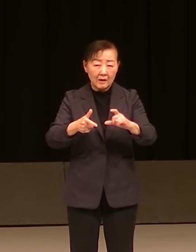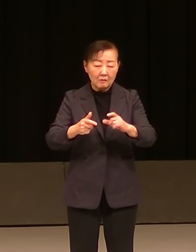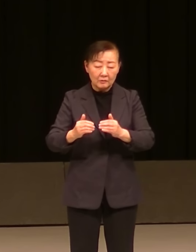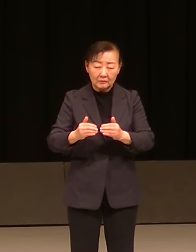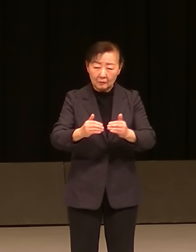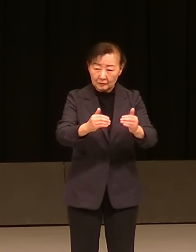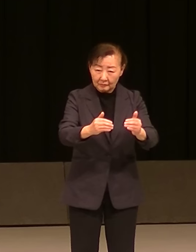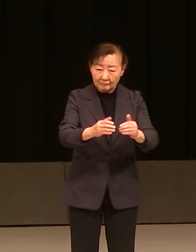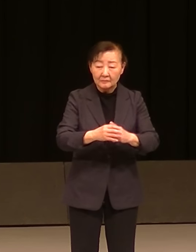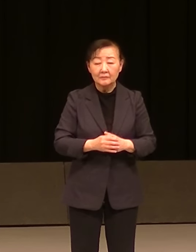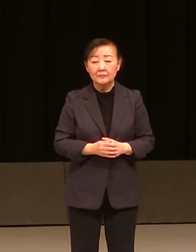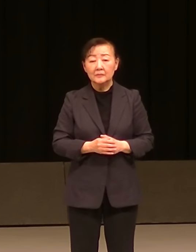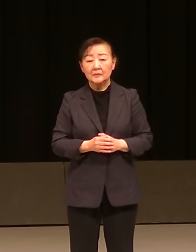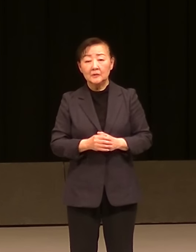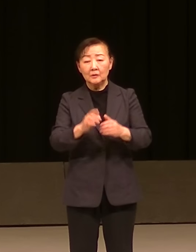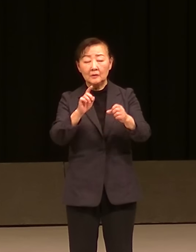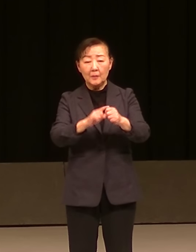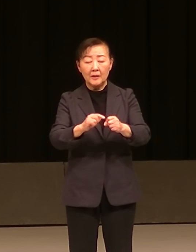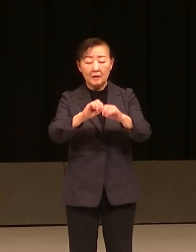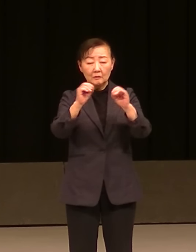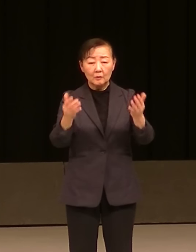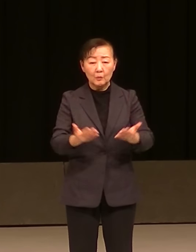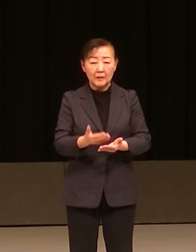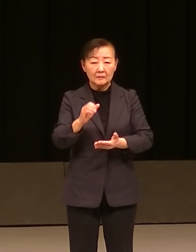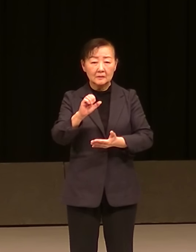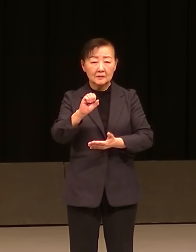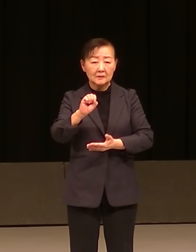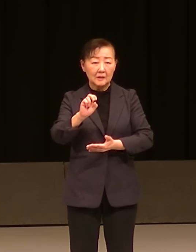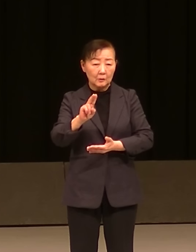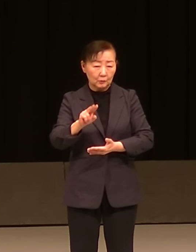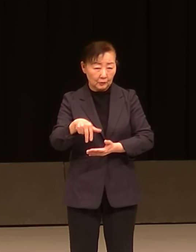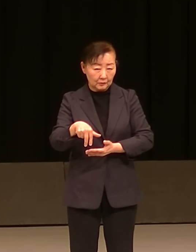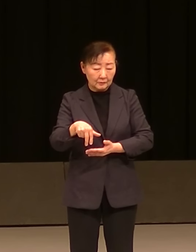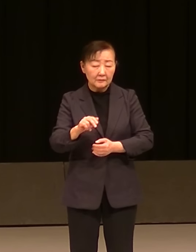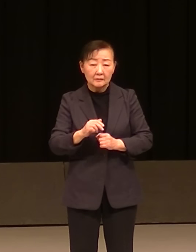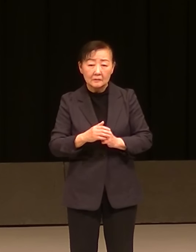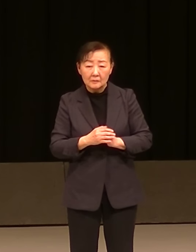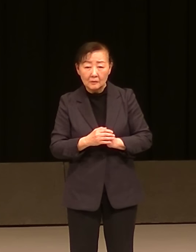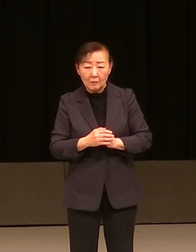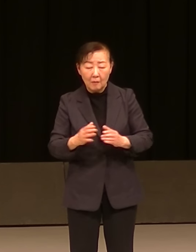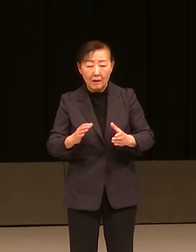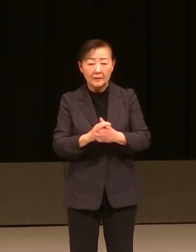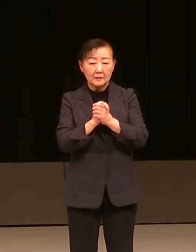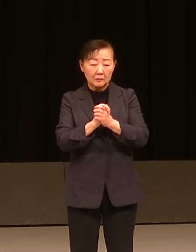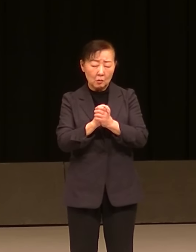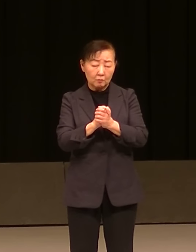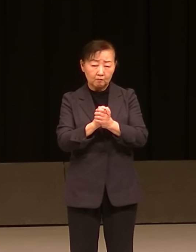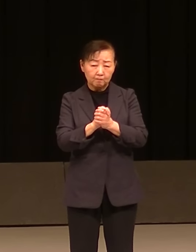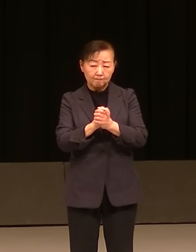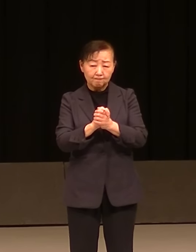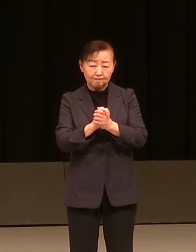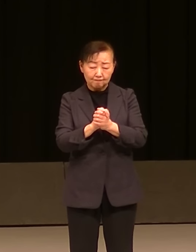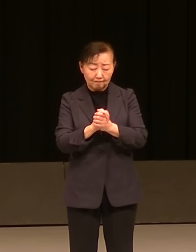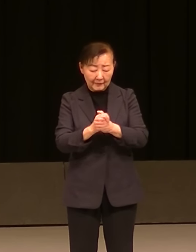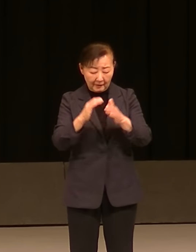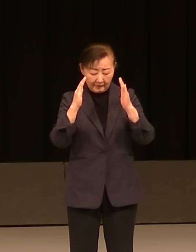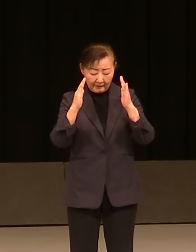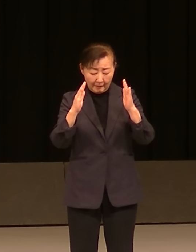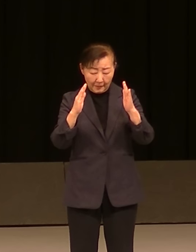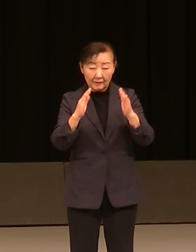れるといいと思います。そのためにはグローバルサウスの中、の、結束、そして、懸命な